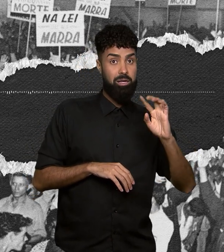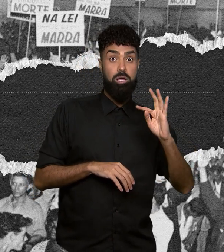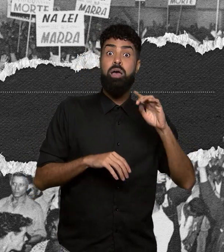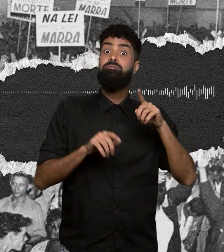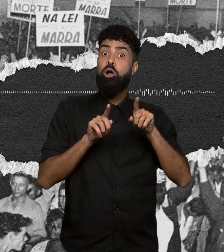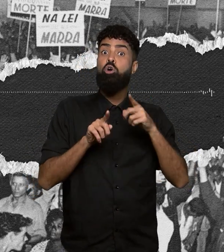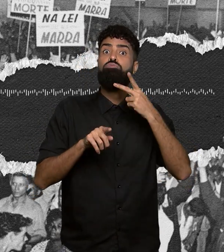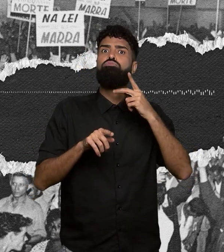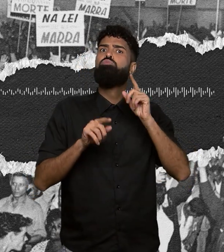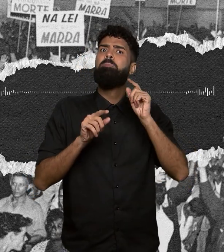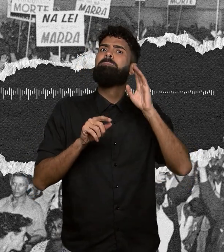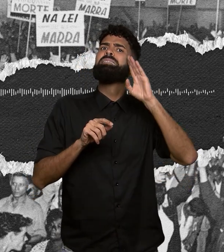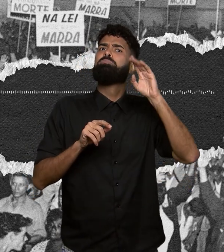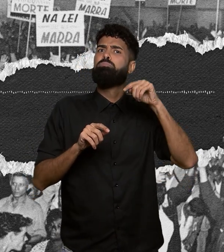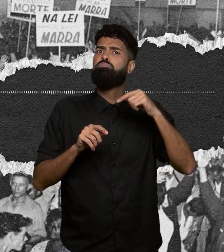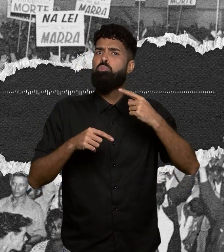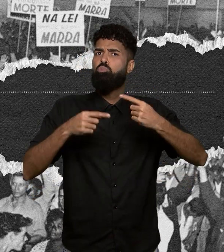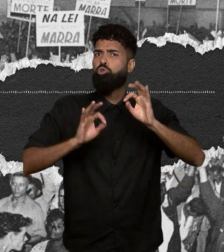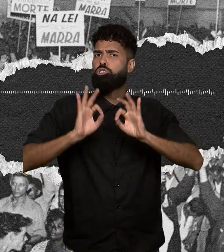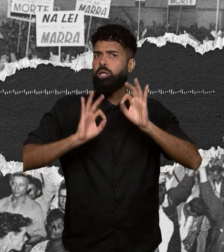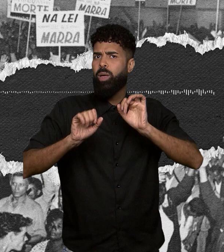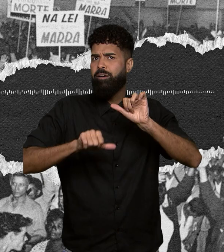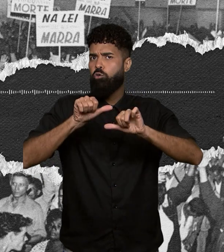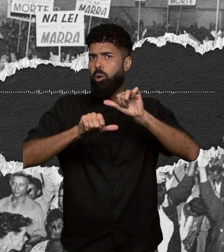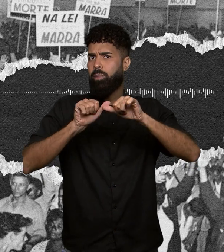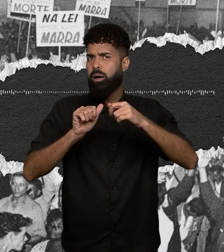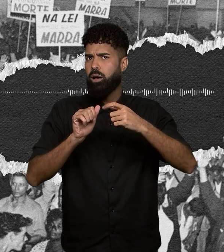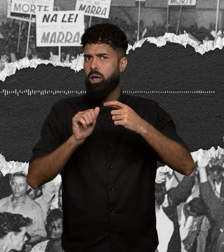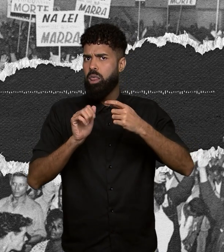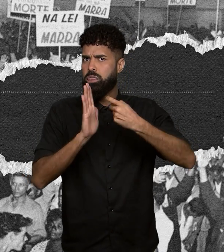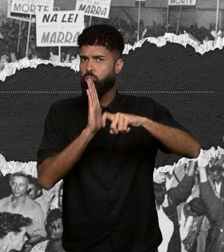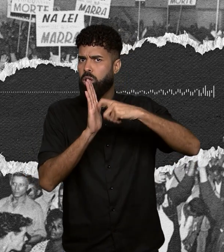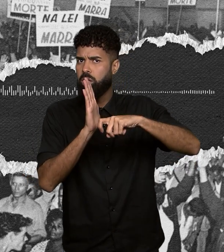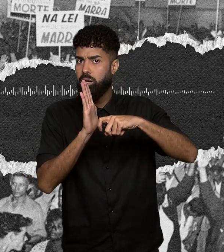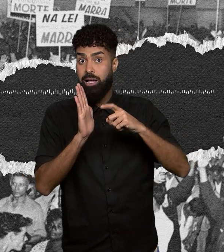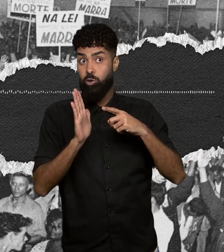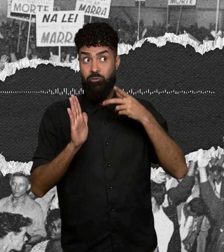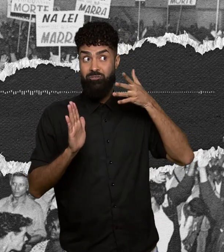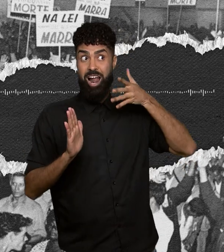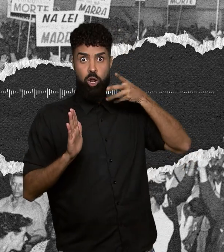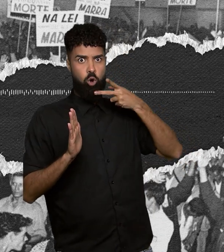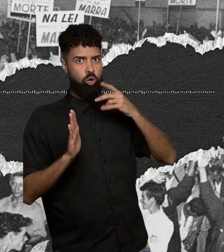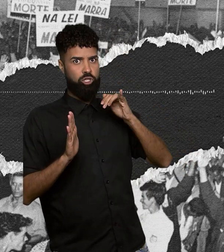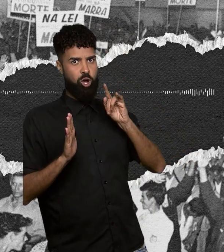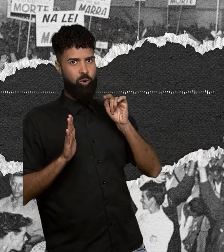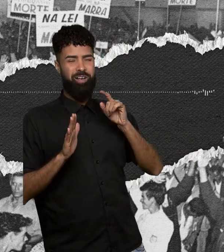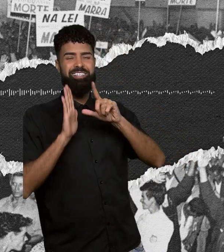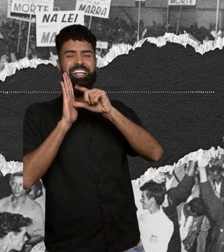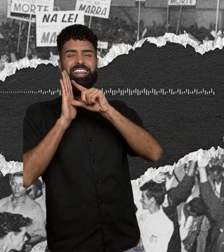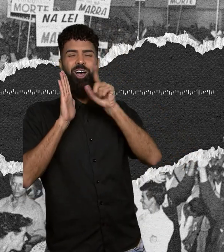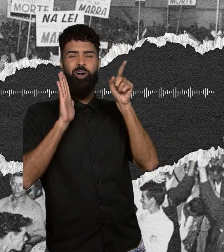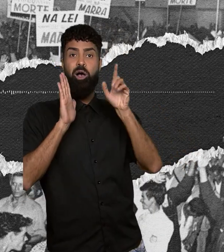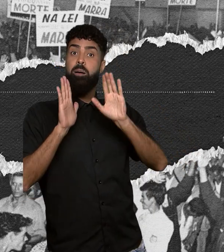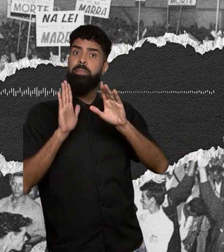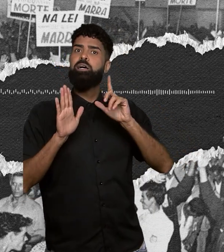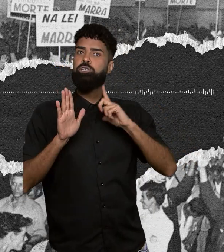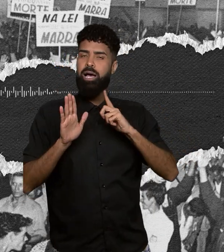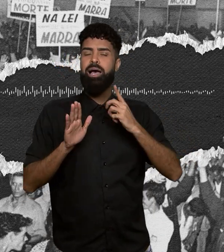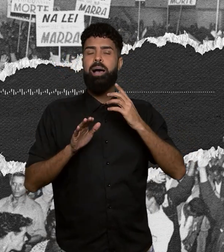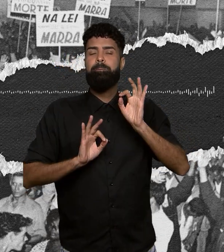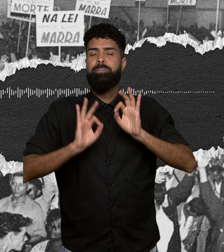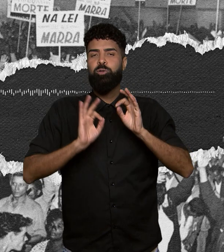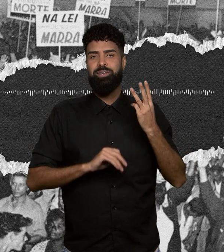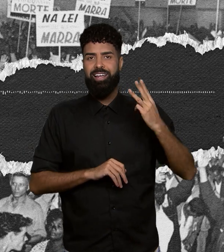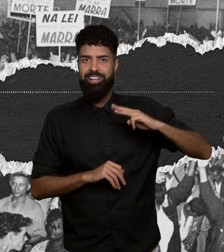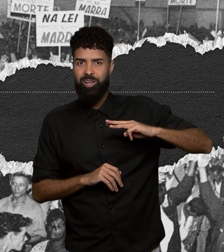tributária esse ponto não aparece no discurso de jango lá na central do Brasil mas já vinham sendo tomadas medidas no plano trienal que a gente